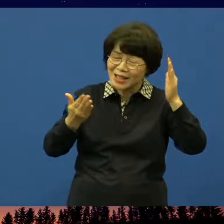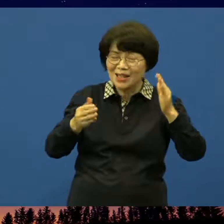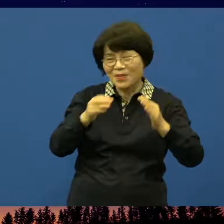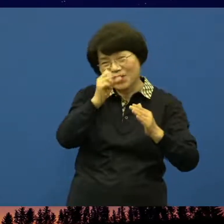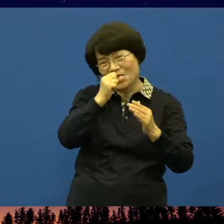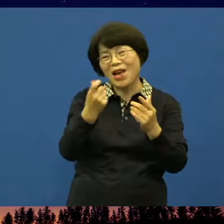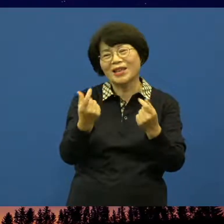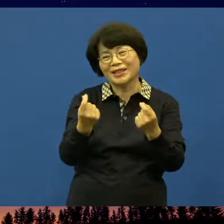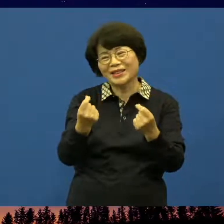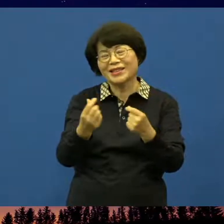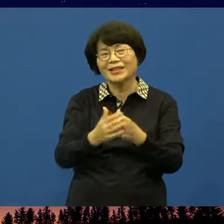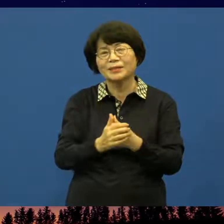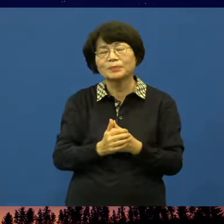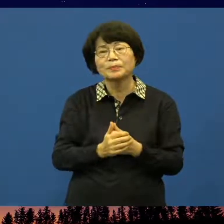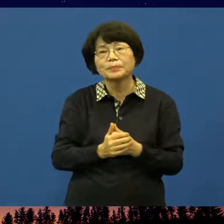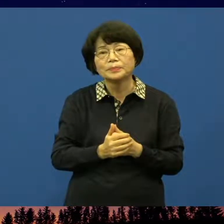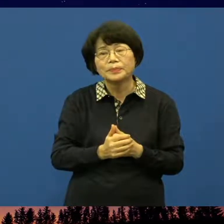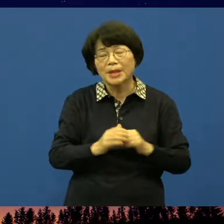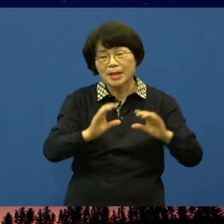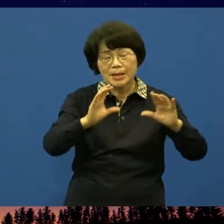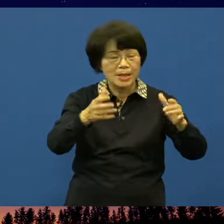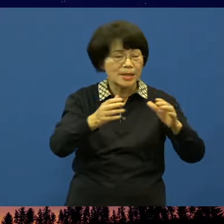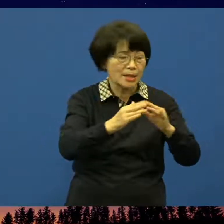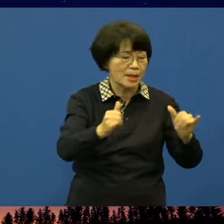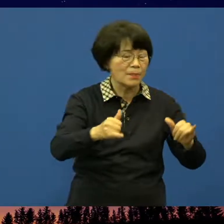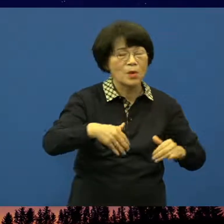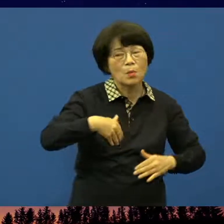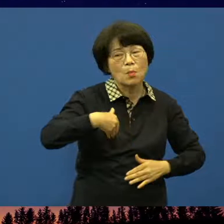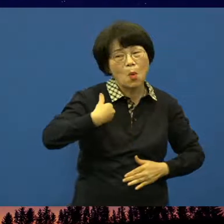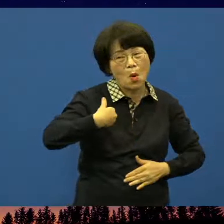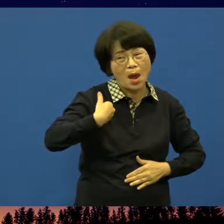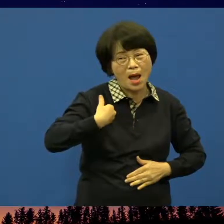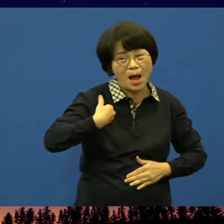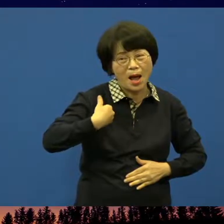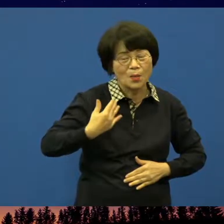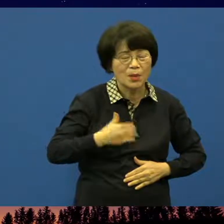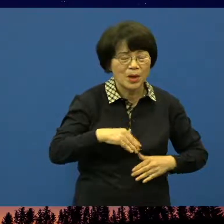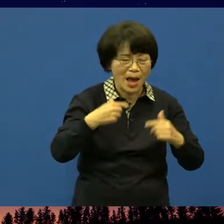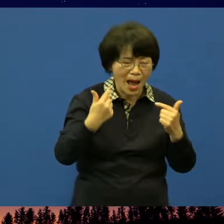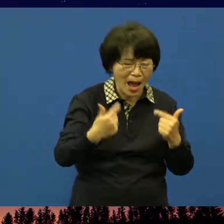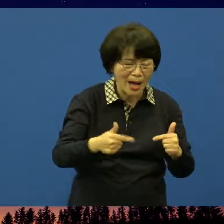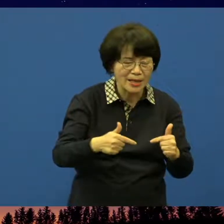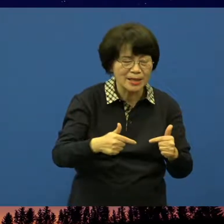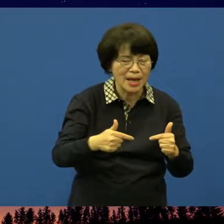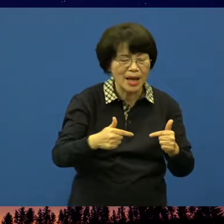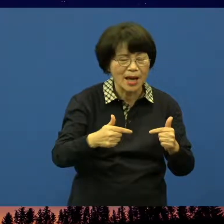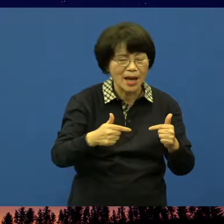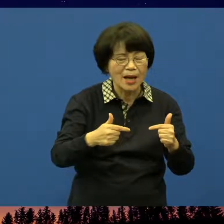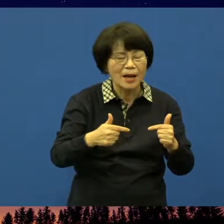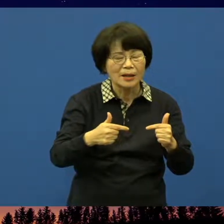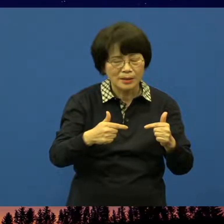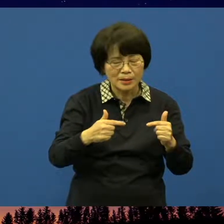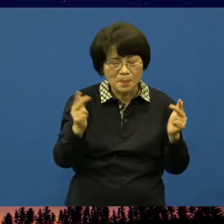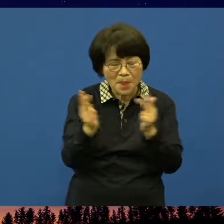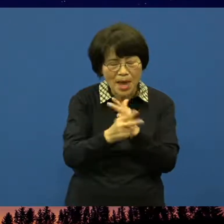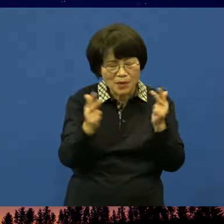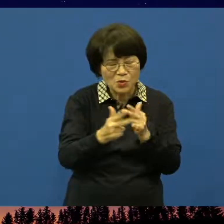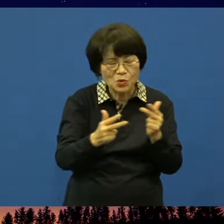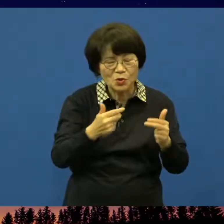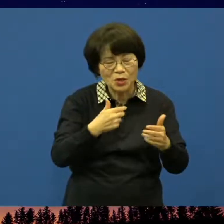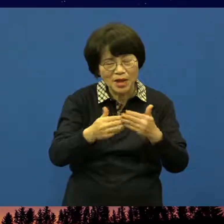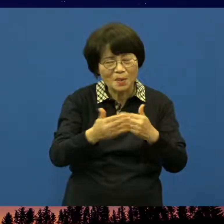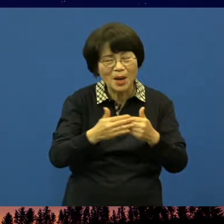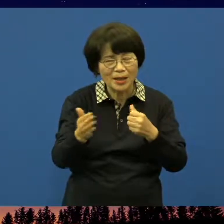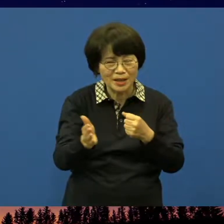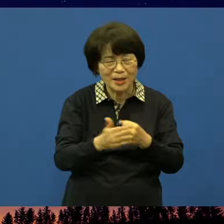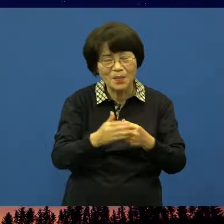얼마나 정상적이에요. 이게 세상에서는 볼 수 없는 거예요. 우리는 늘 이걸 경험하니까 이렇게 그냥 하지만 자연스럽지만 세상은